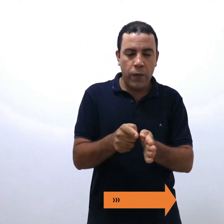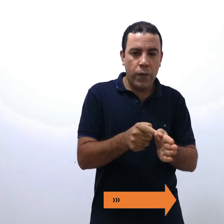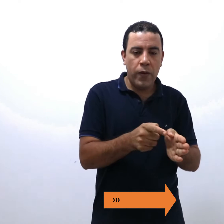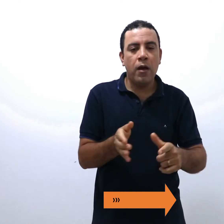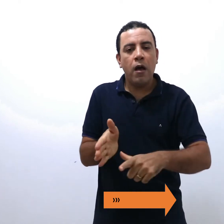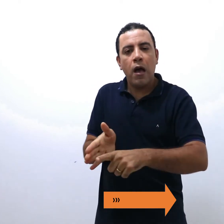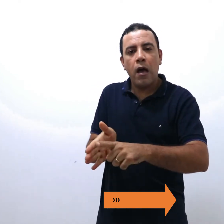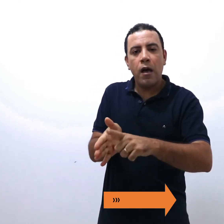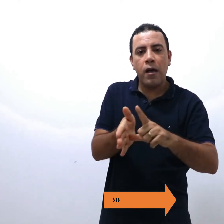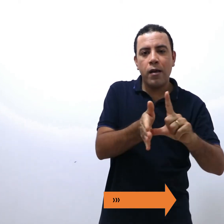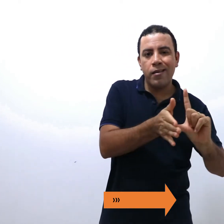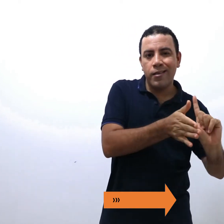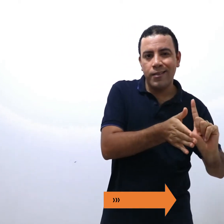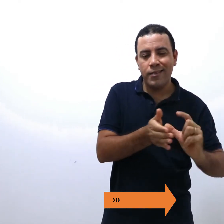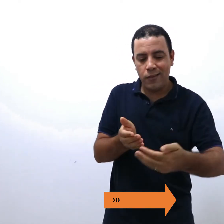E voltando alguns anos atrás,